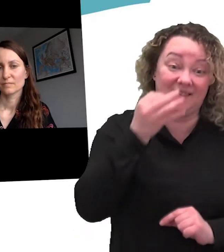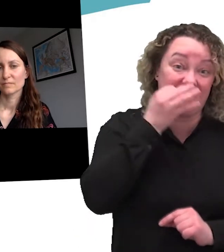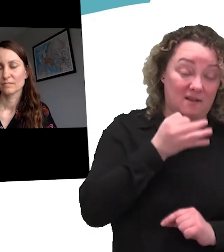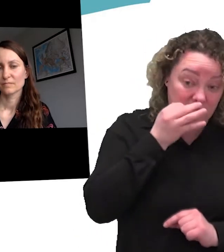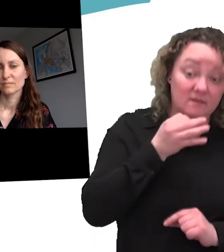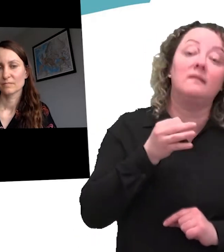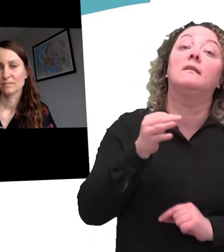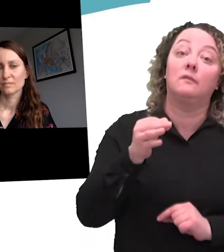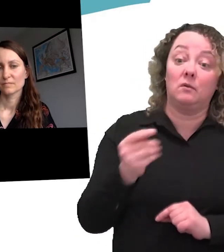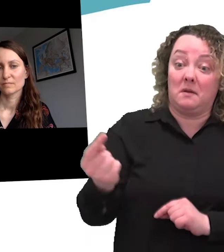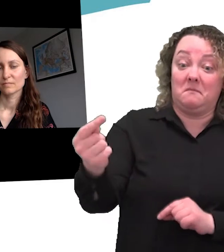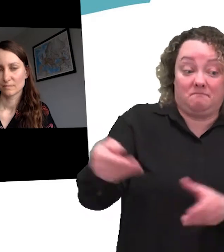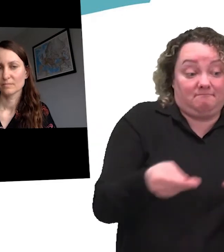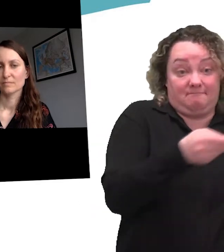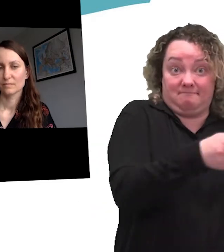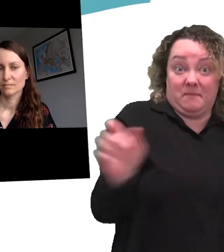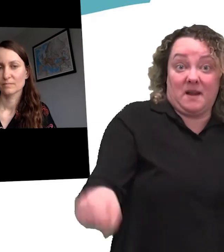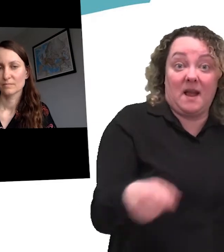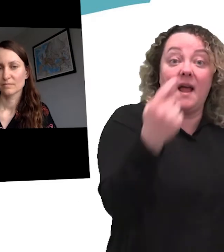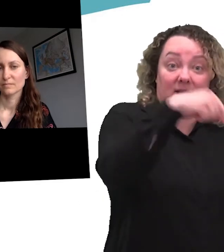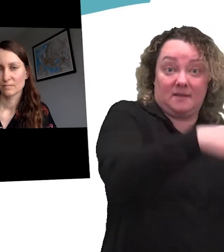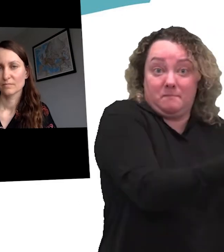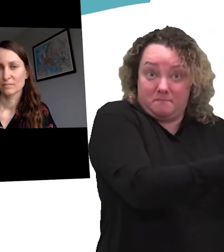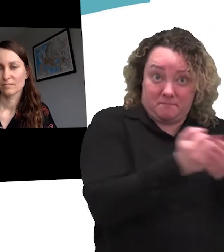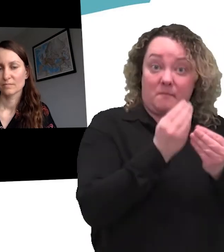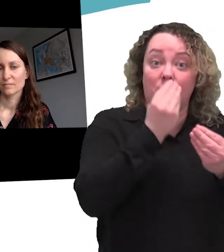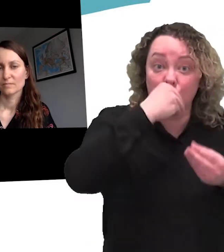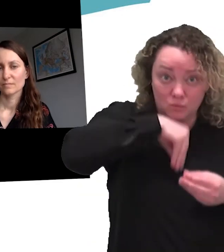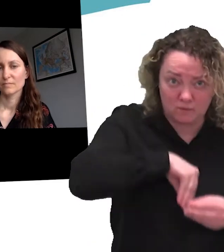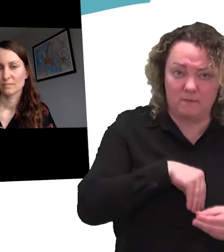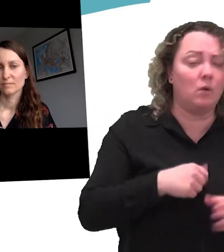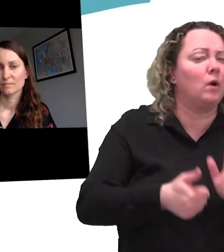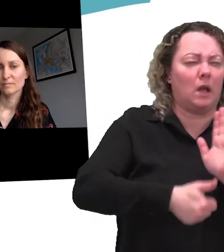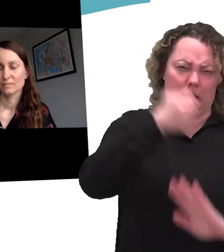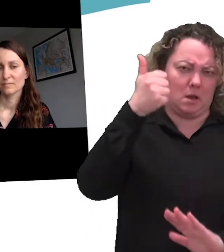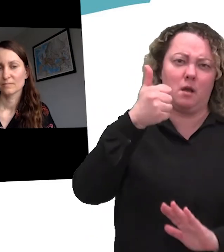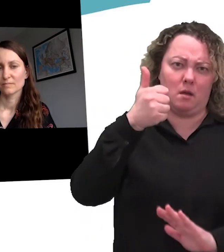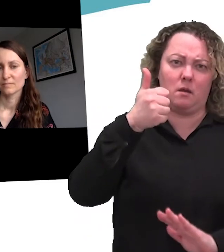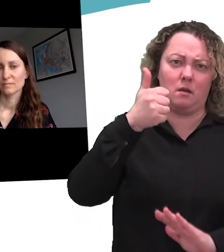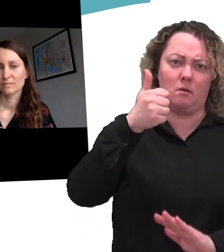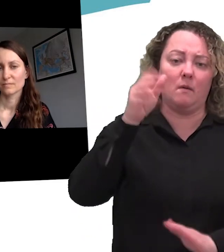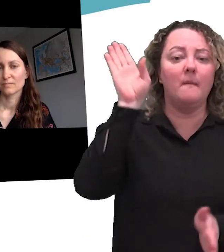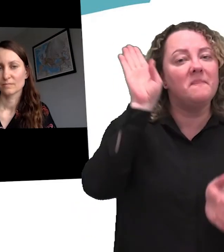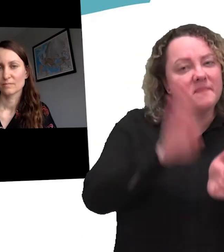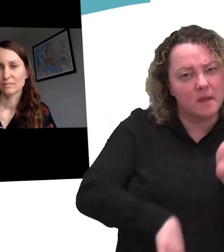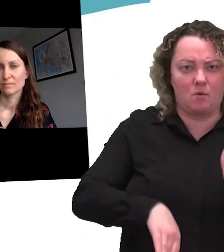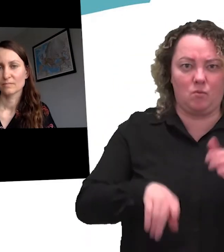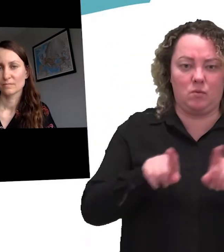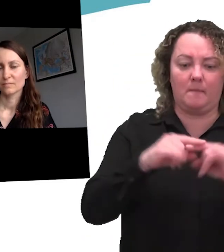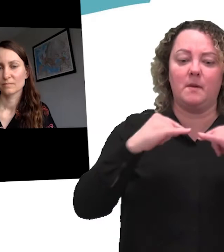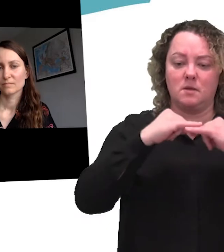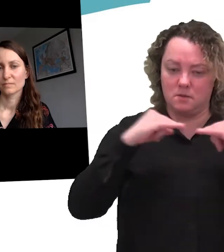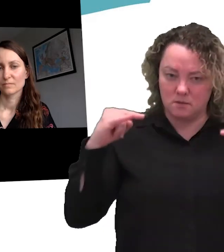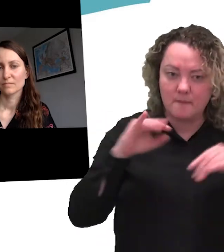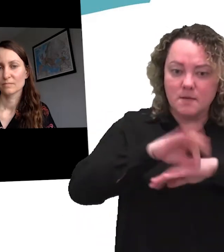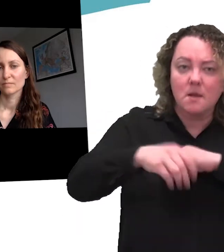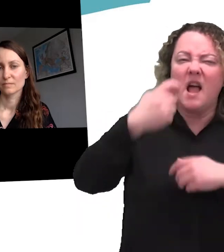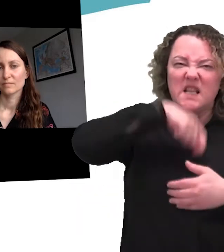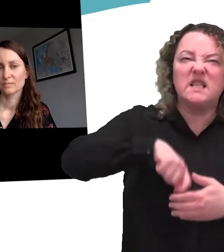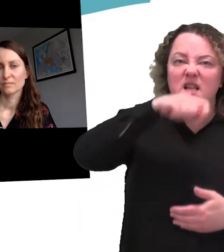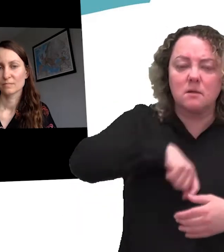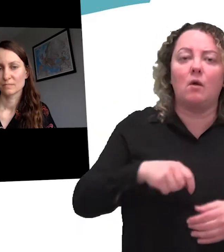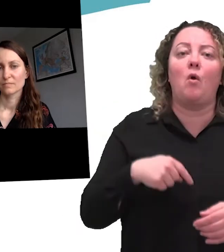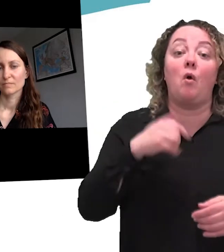ir suvalgysi. Tai yra daug geriau, negu jisai susigrūs ir taip savo sotumo